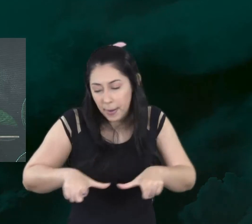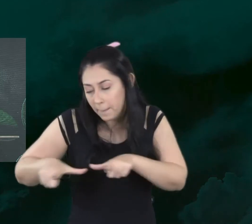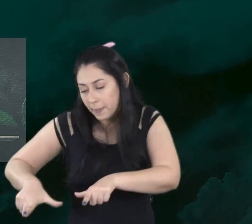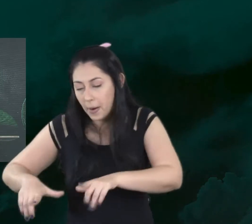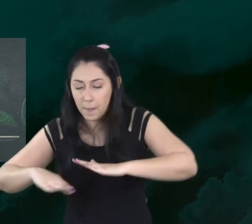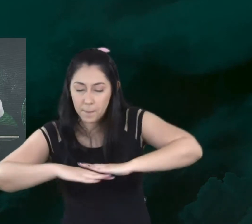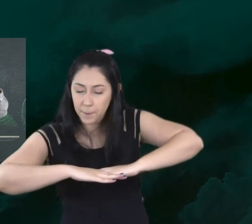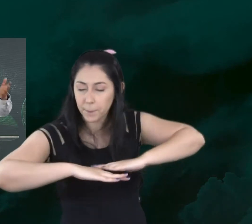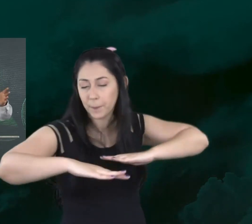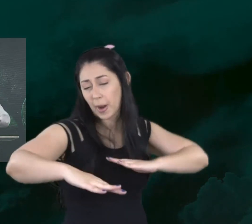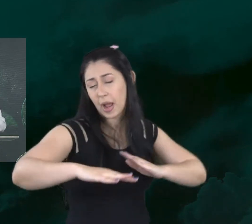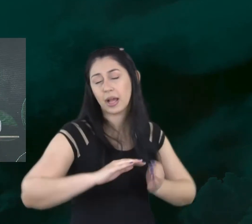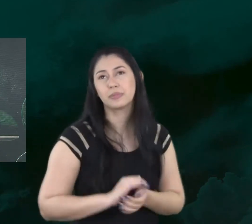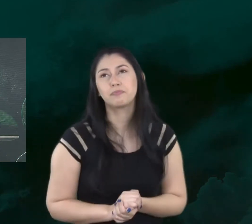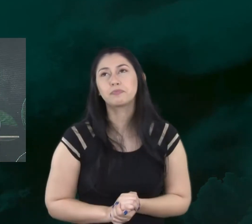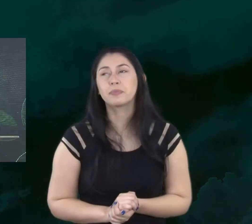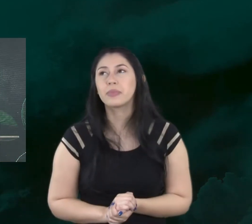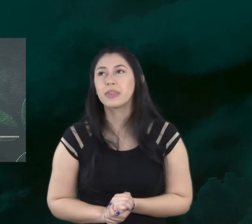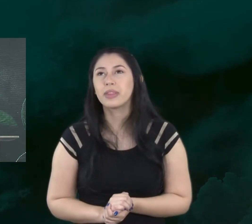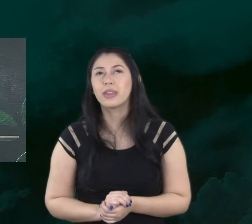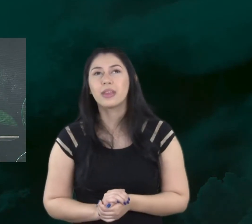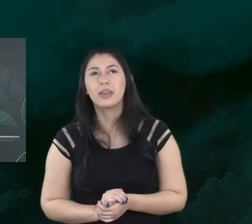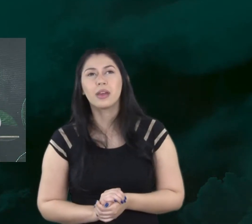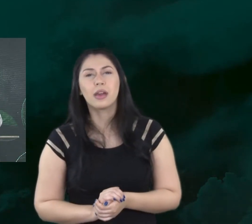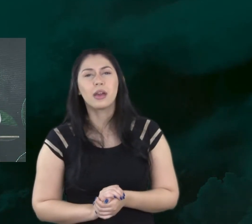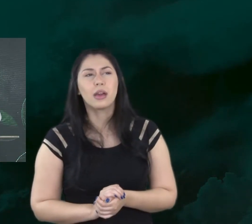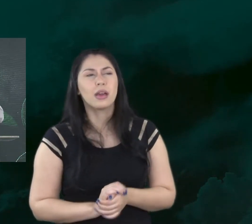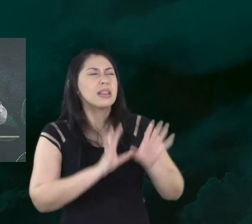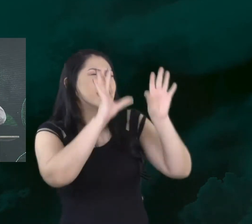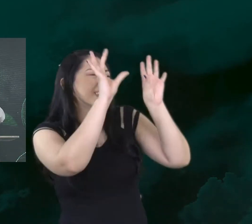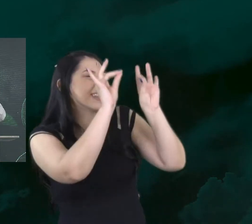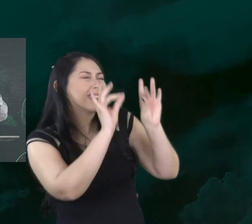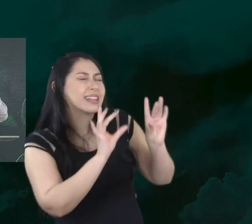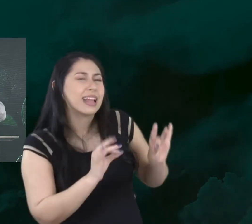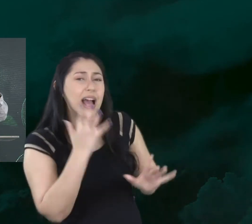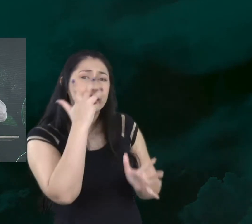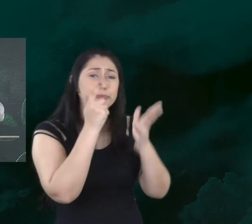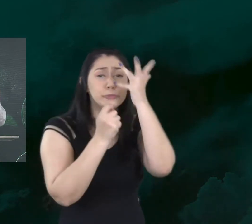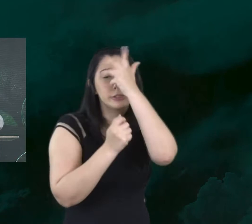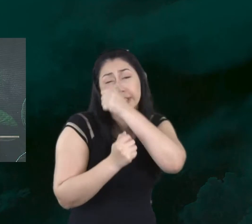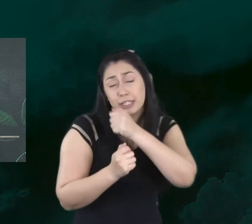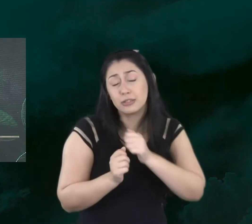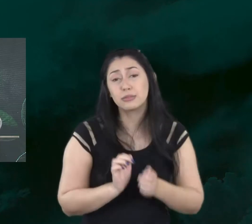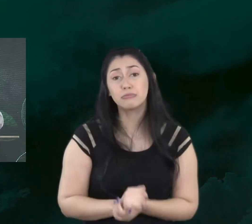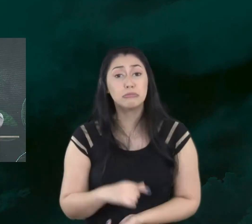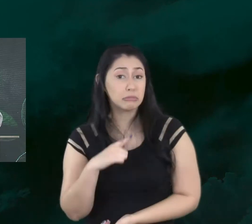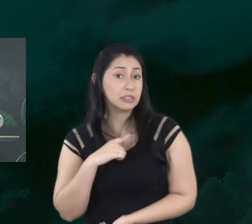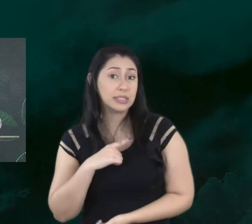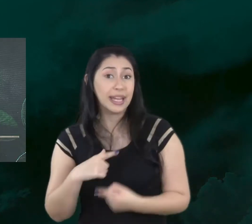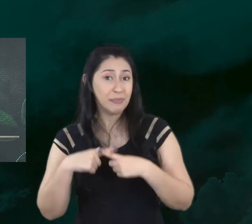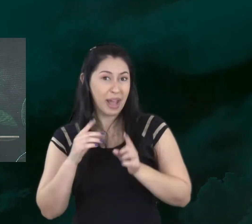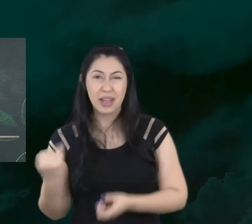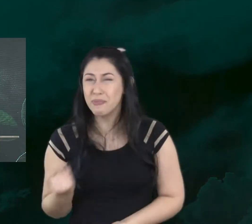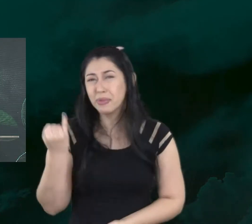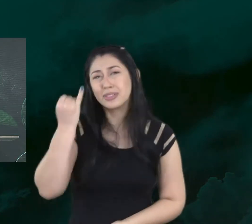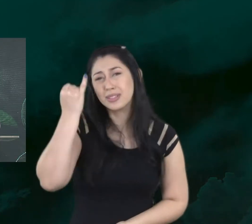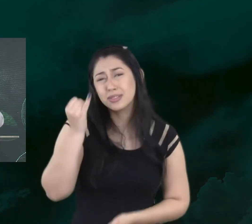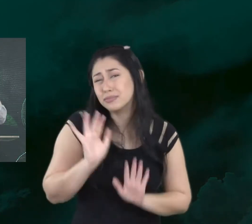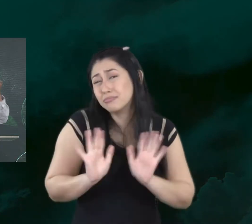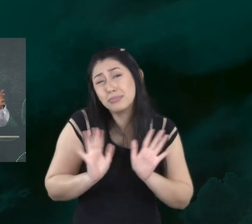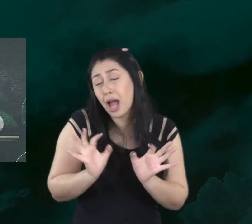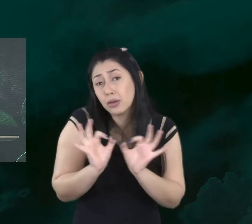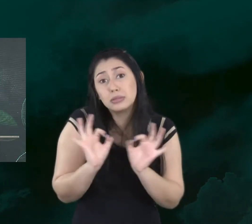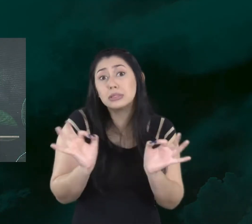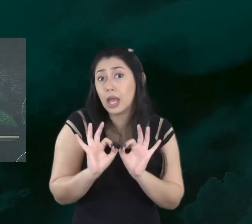elementos decorativos, elementos, os metais, né? Você pode ter muitos desses elementos que não são estruturais, mas